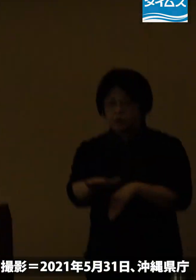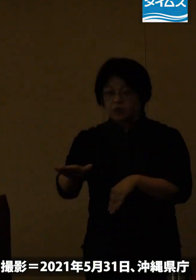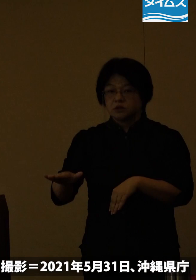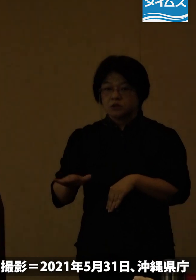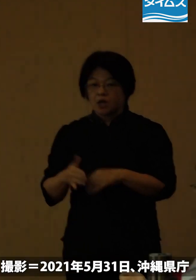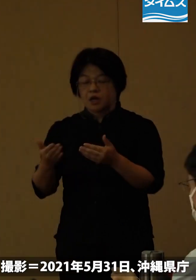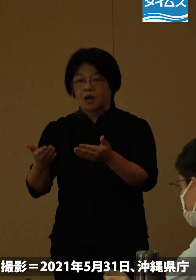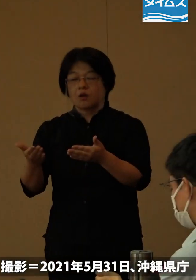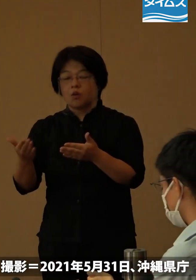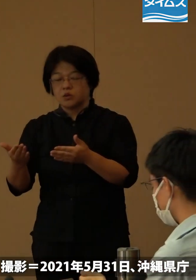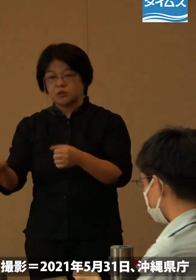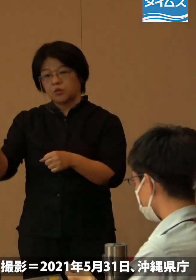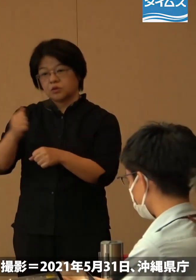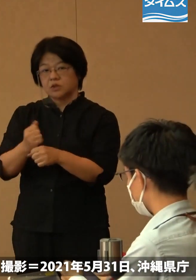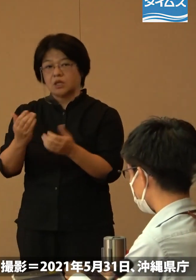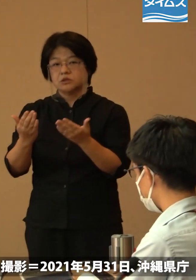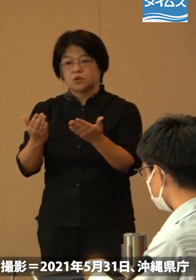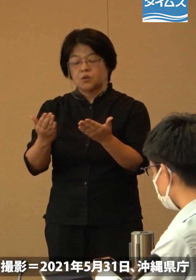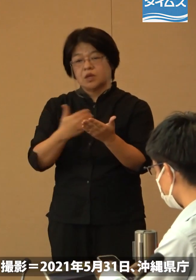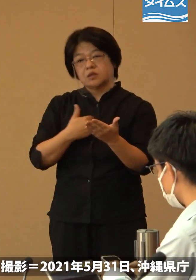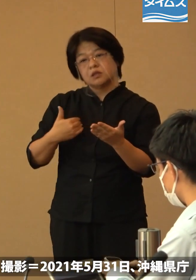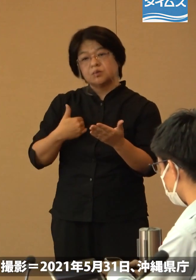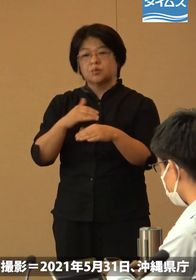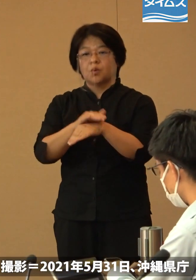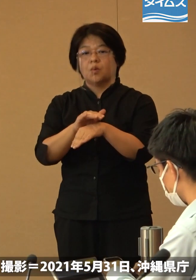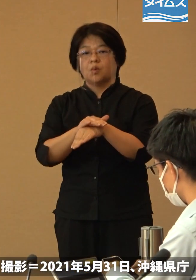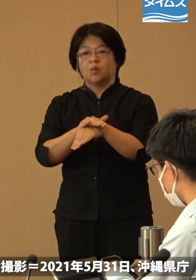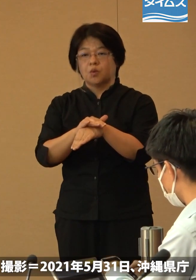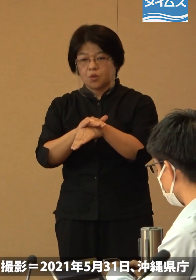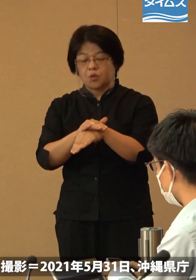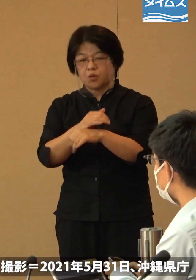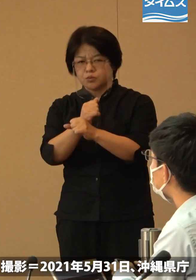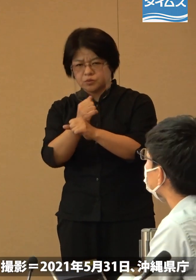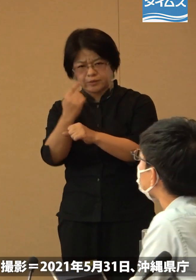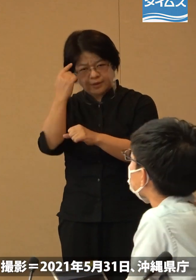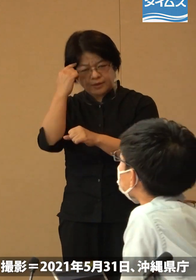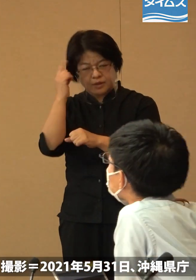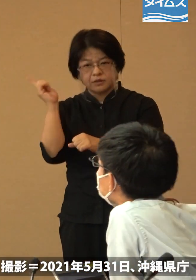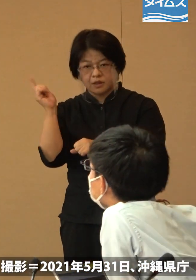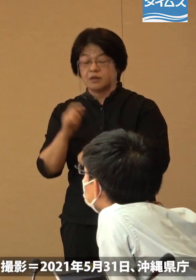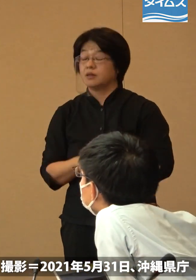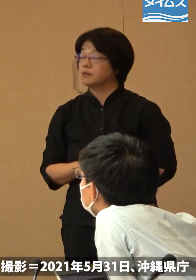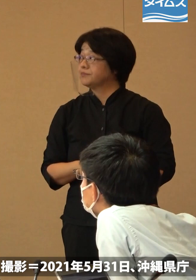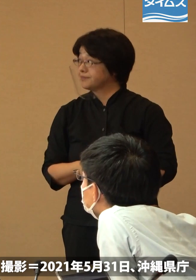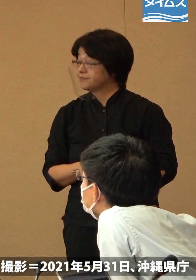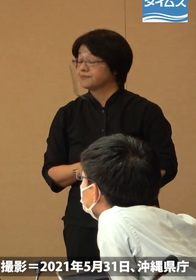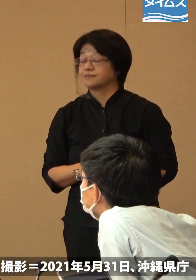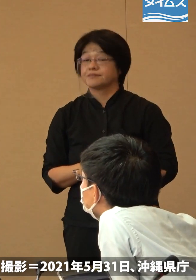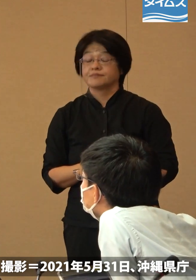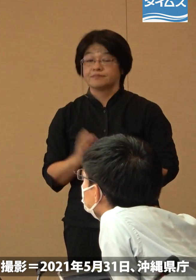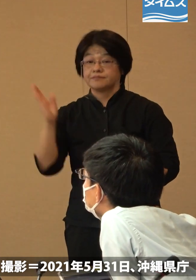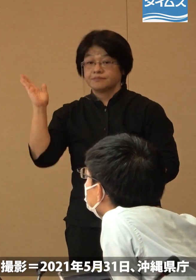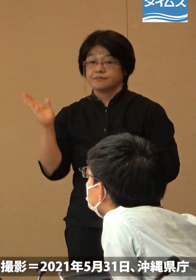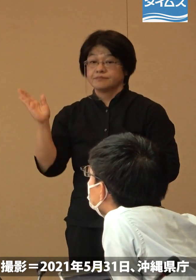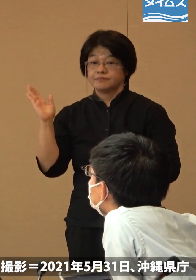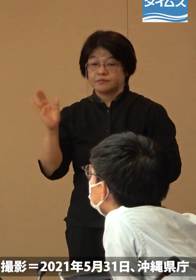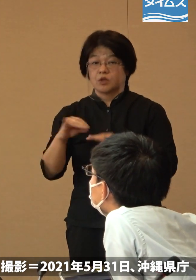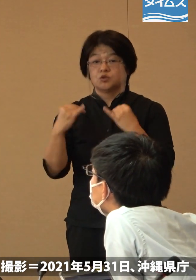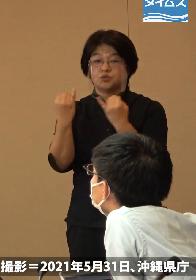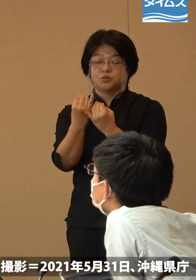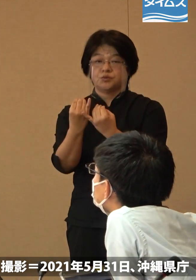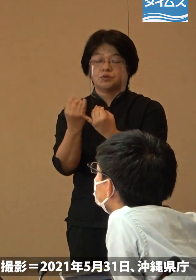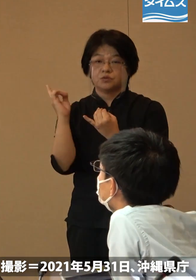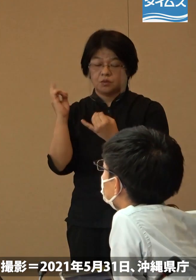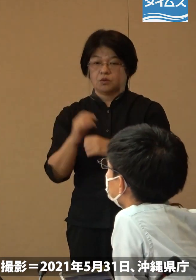学校に戻れる、授業に戻れるということを目的としてこの学校 PCR 支援チ